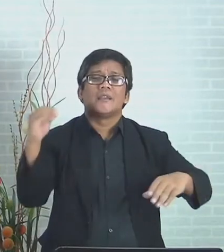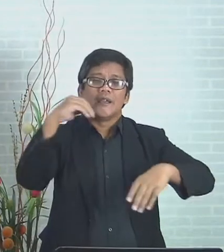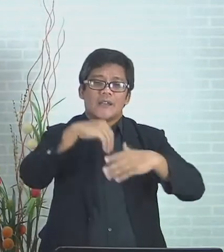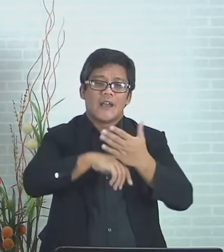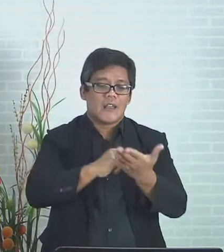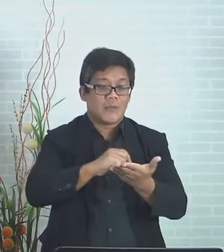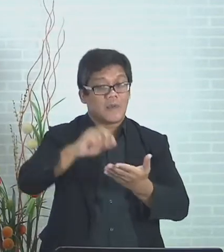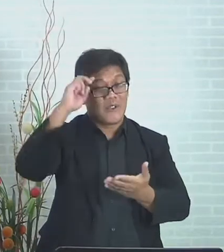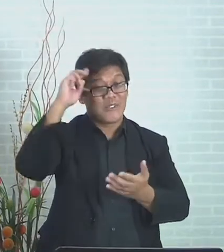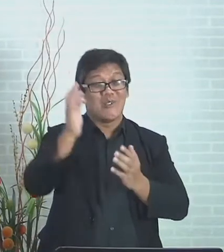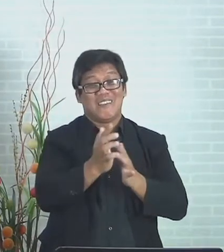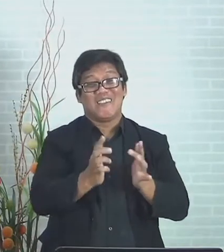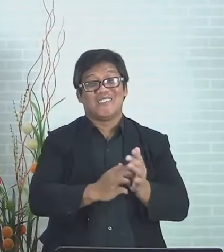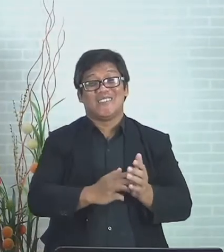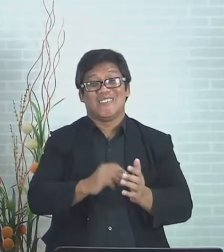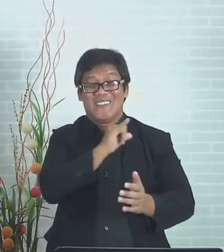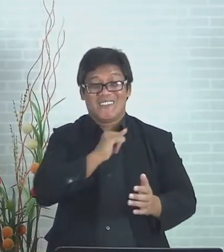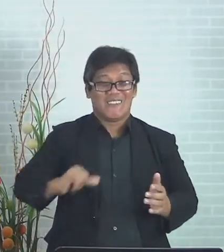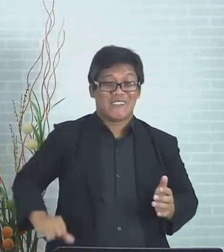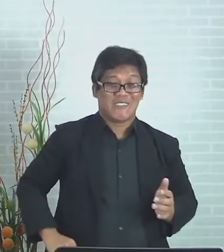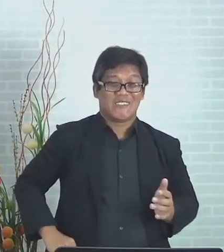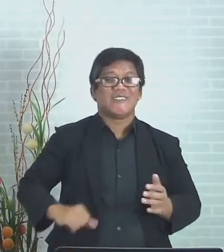nama Tuhan Yesus Kristus